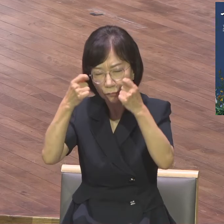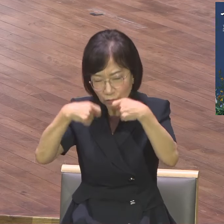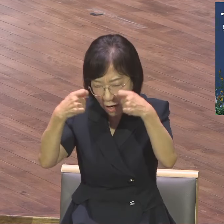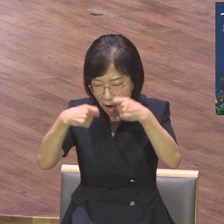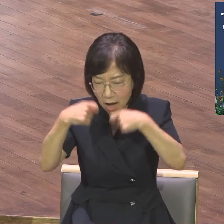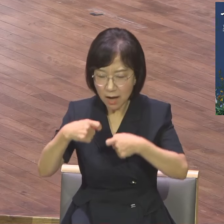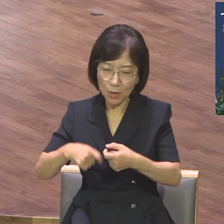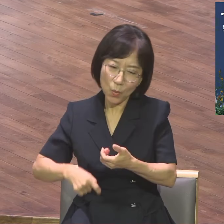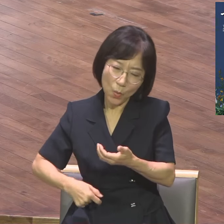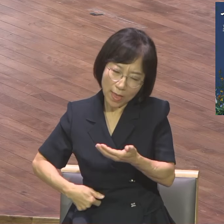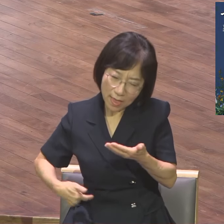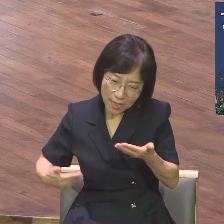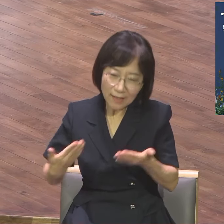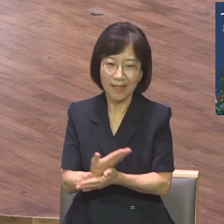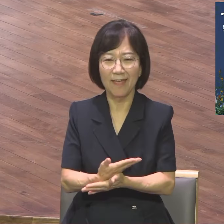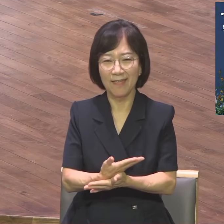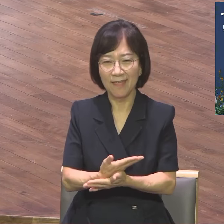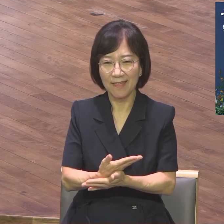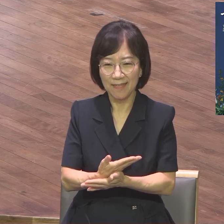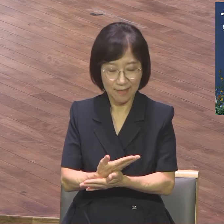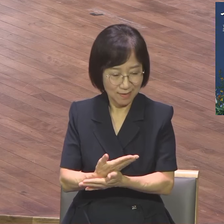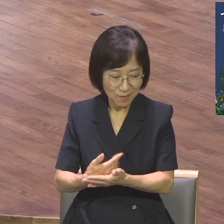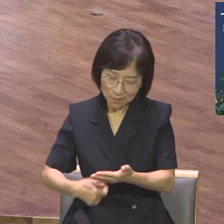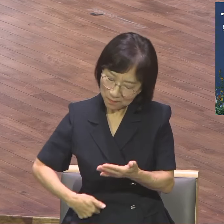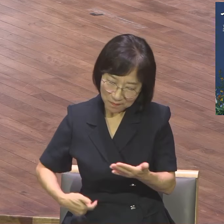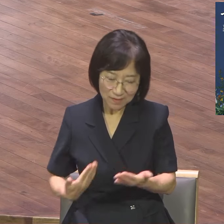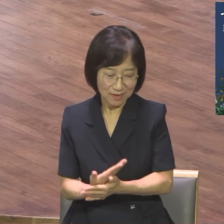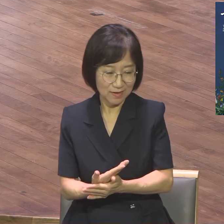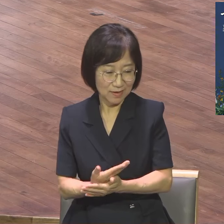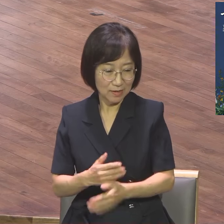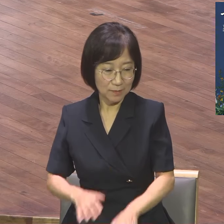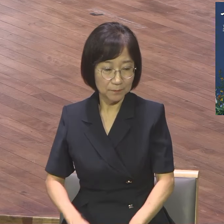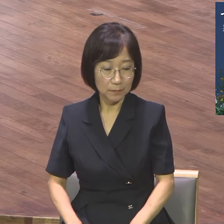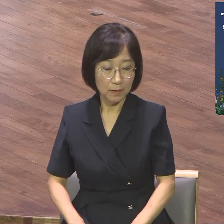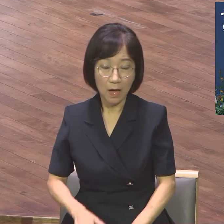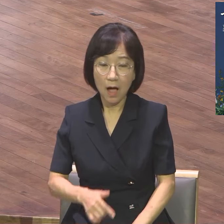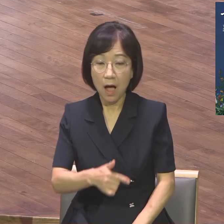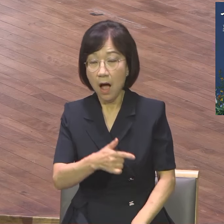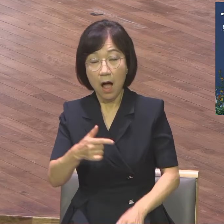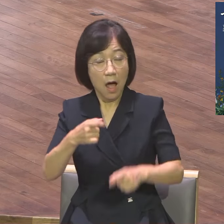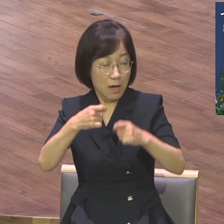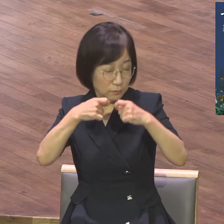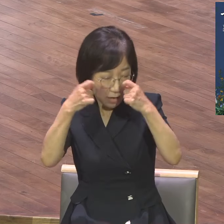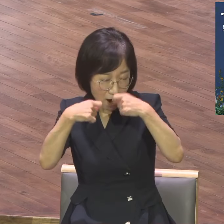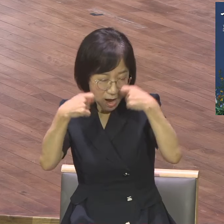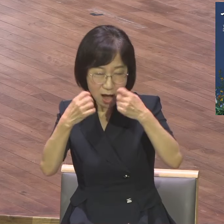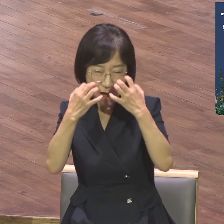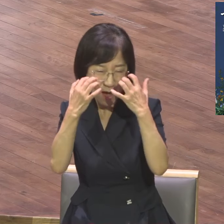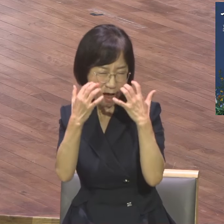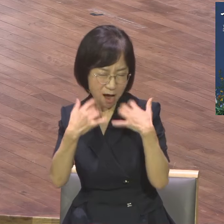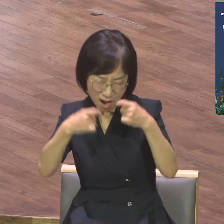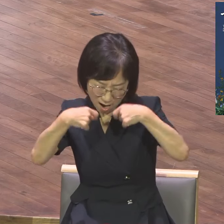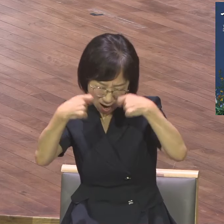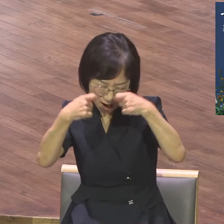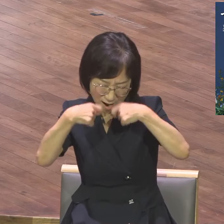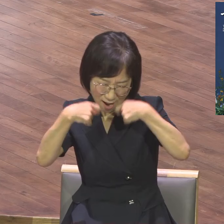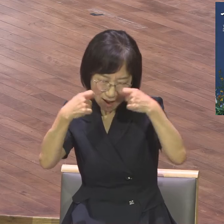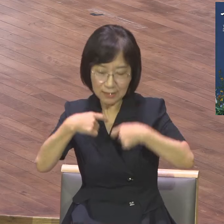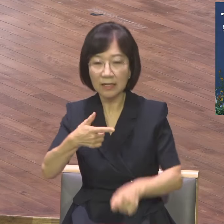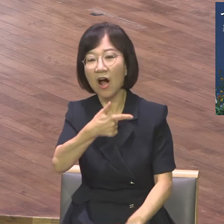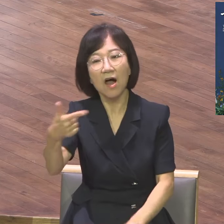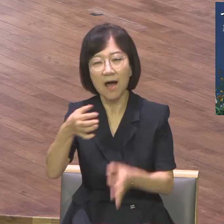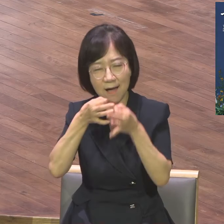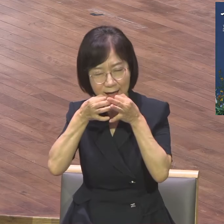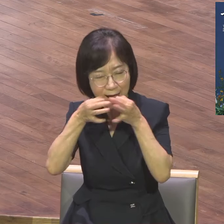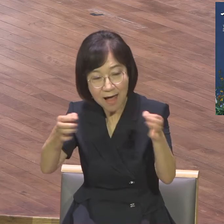돌았습니다. 마태복음 26장 75절에 보면 심히 통곡했다. 심히 통곡했다.